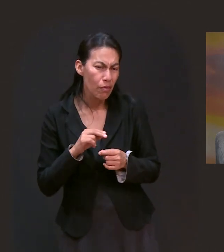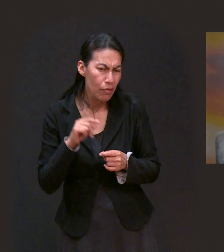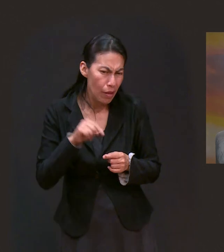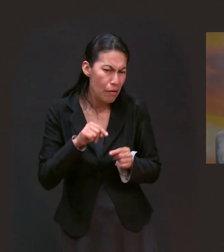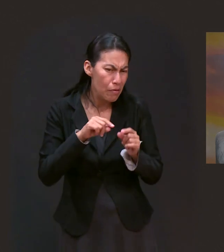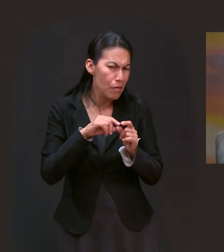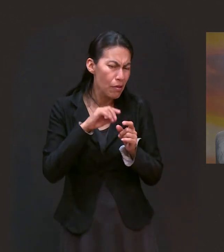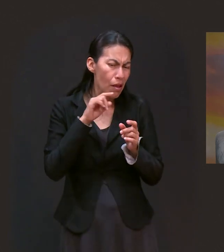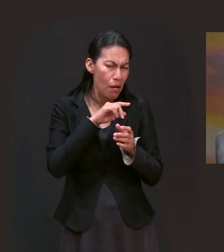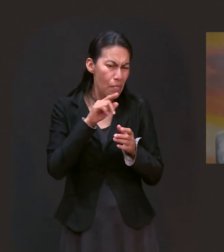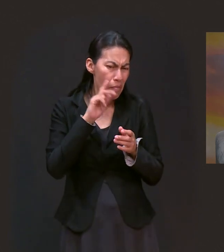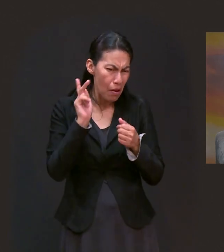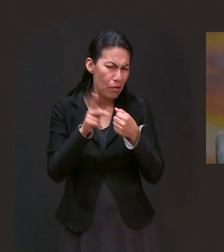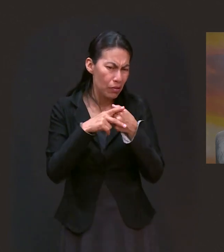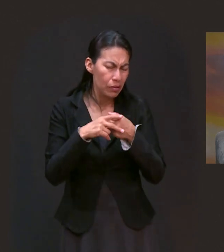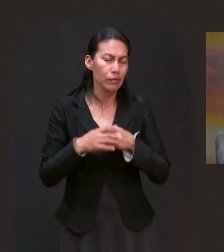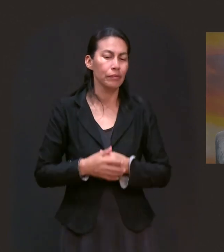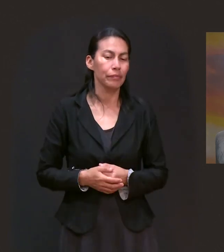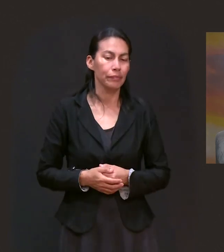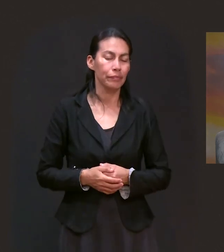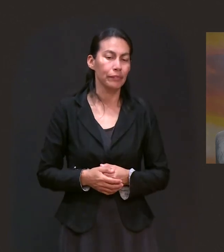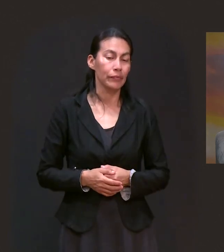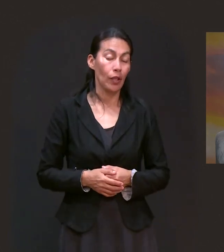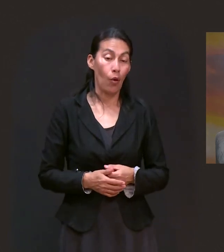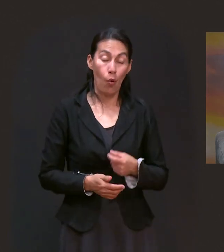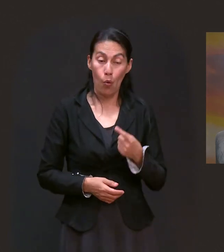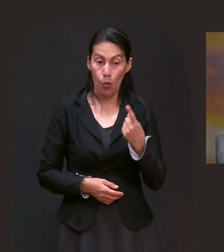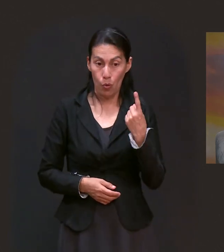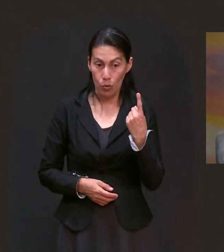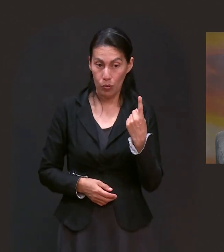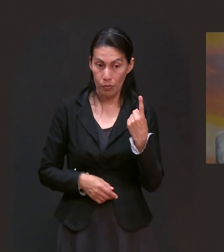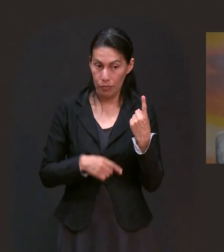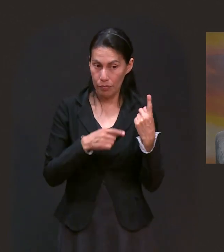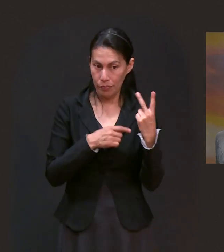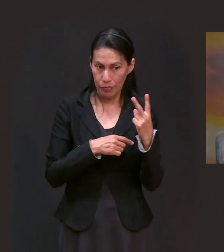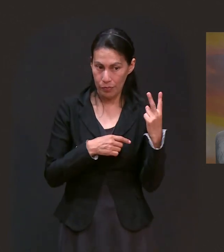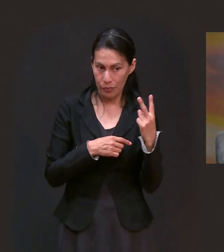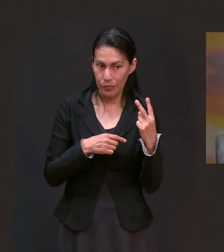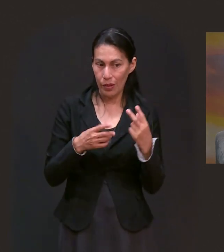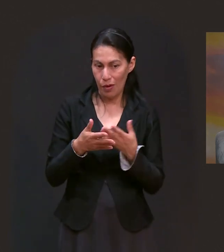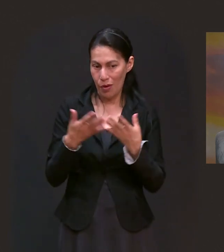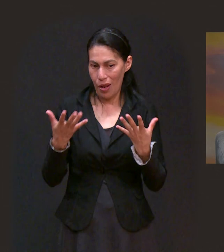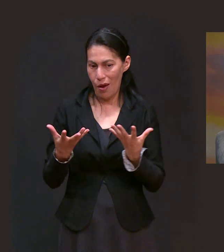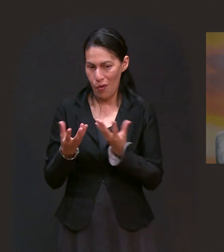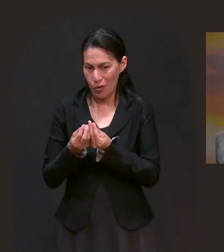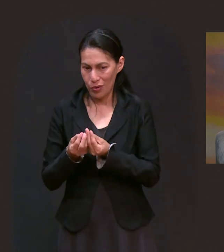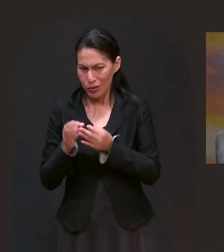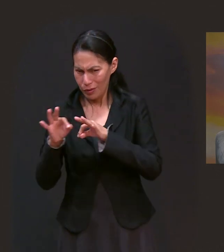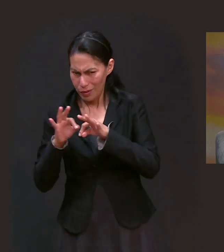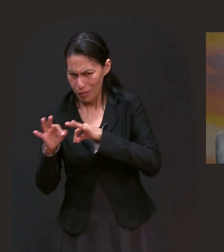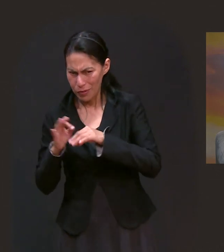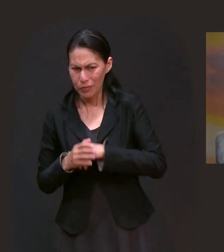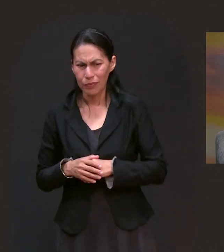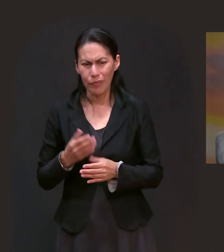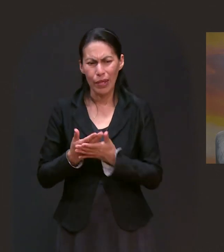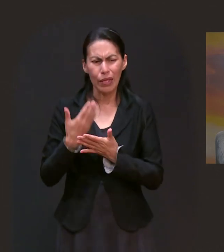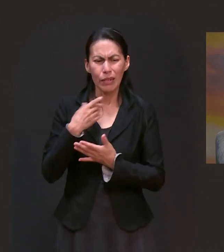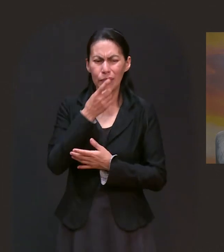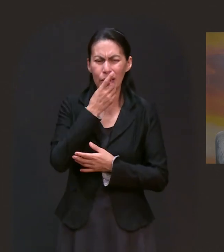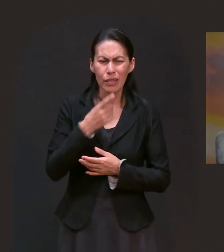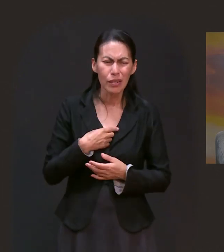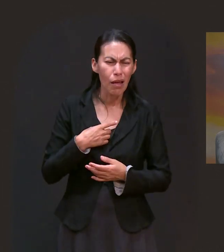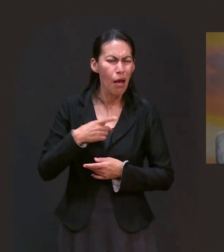entonces sólo era de dios es más uno de ellas una de ellas ahora colegas mío